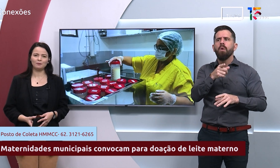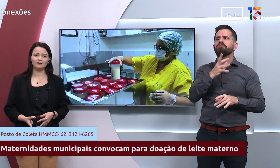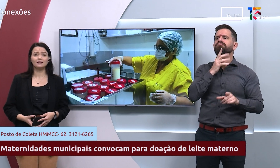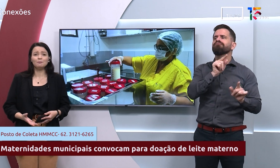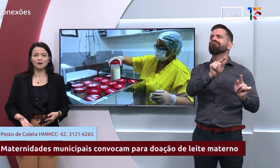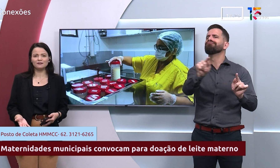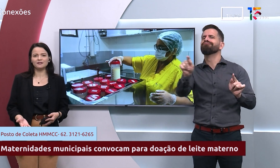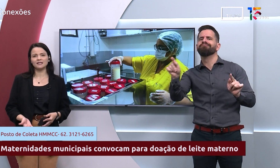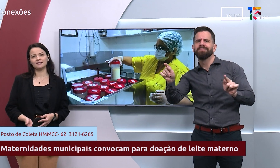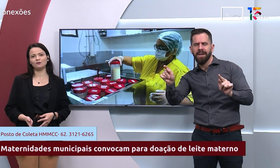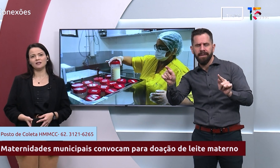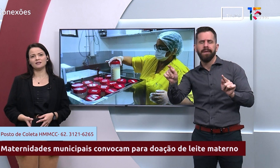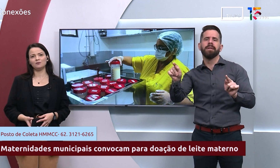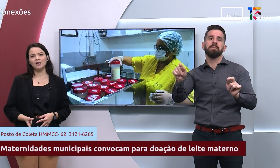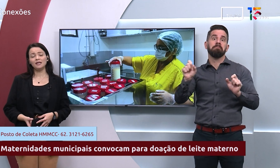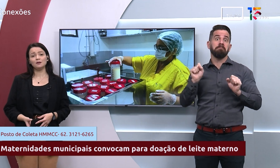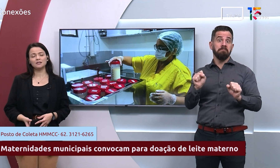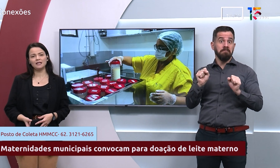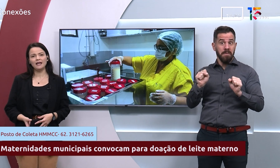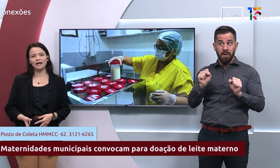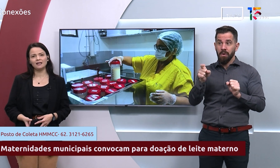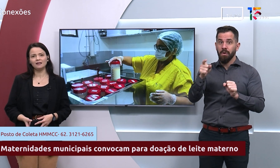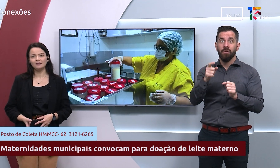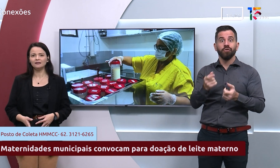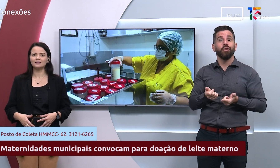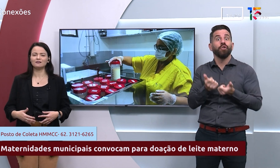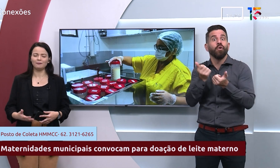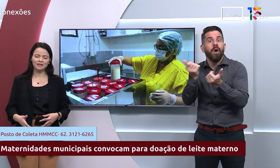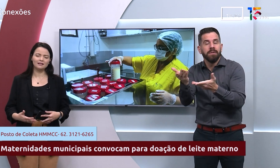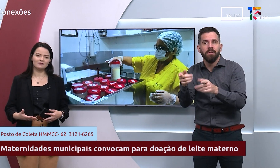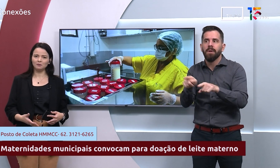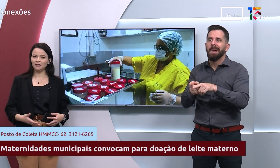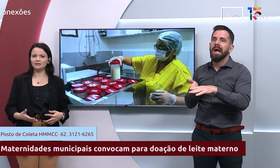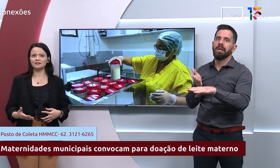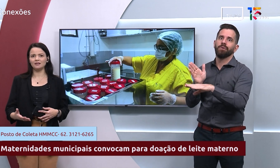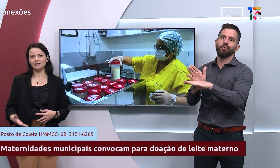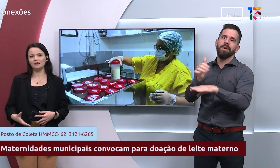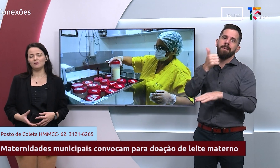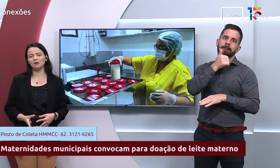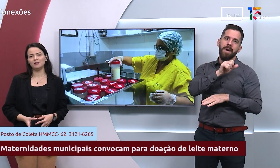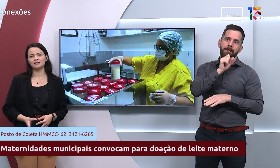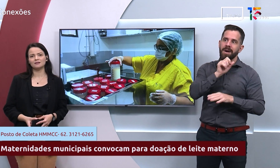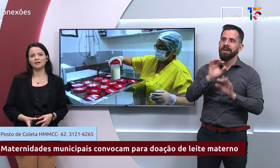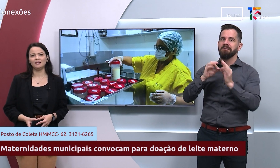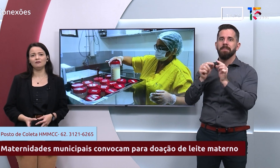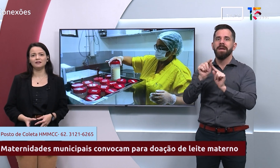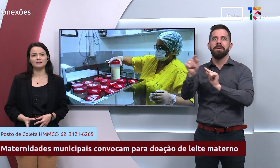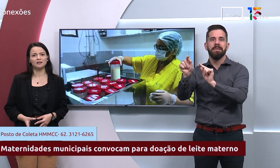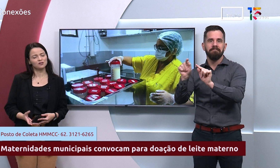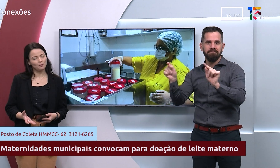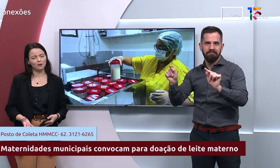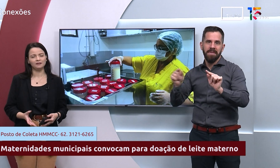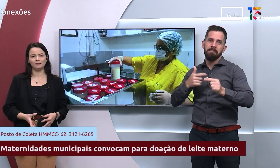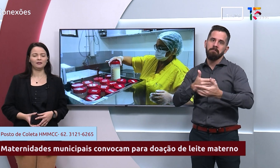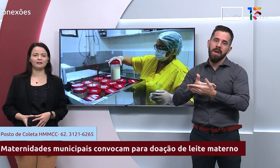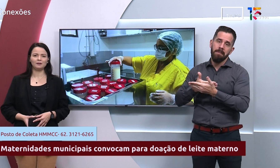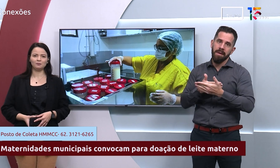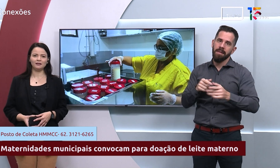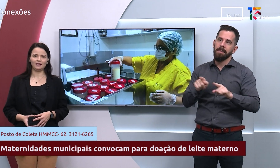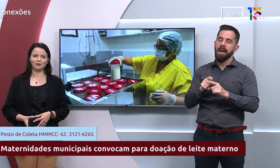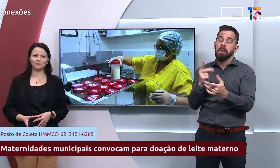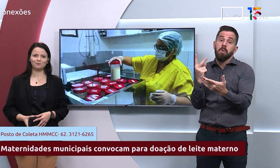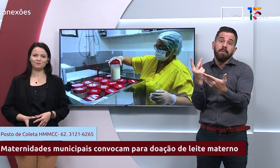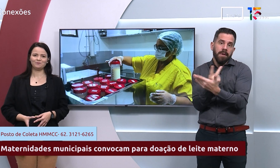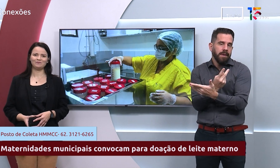esteja amamentando que possa fazer essa doação e auxiliar, né, tantas famílias, mães e bebês que infelizmente não podem ter o